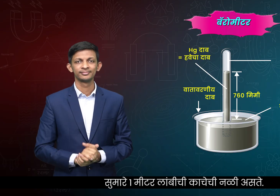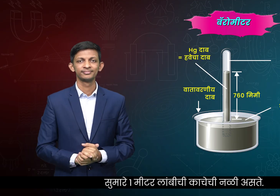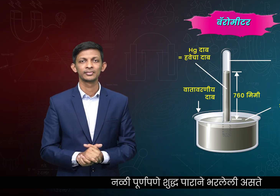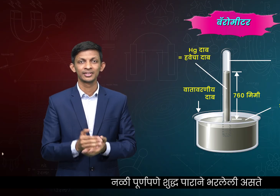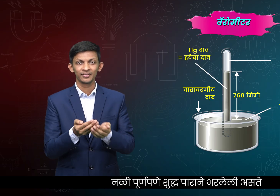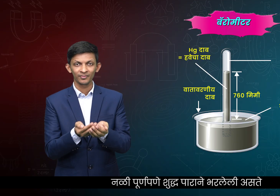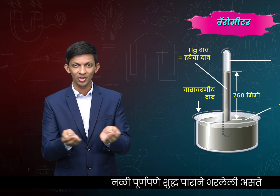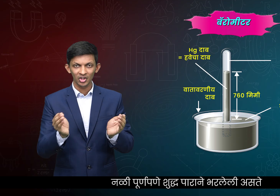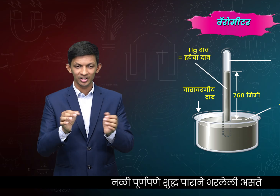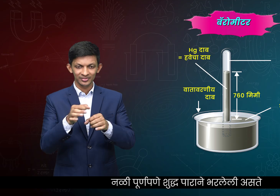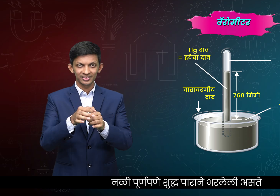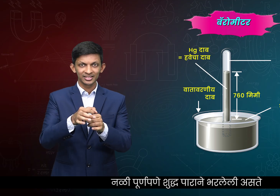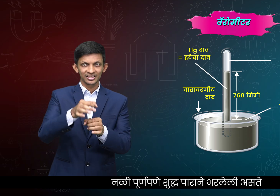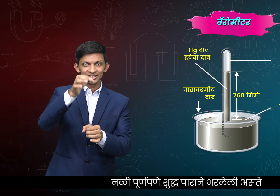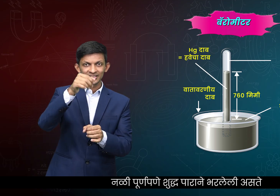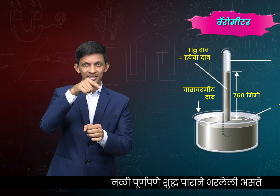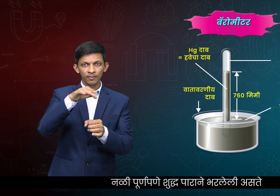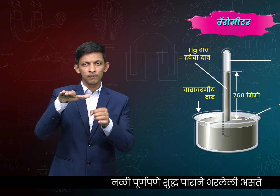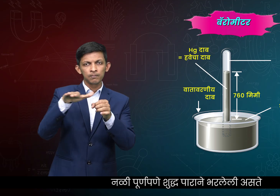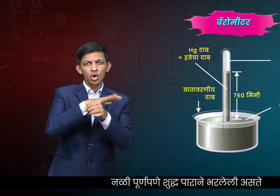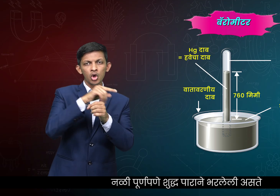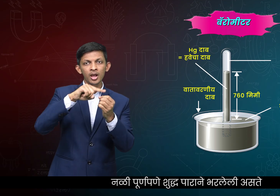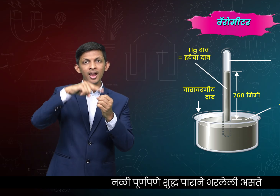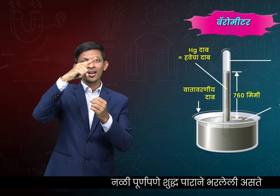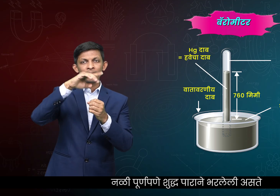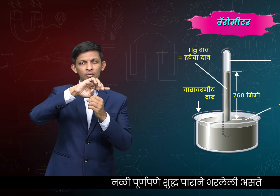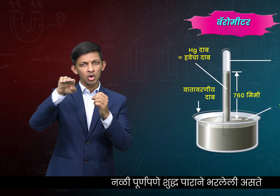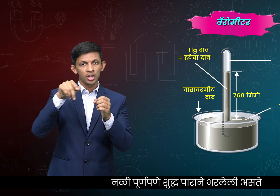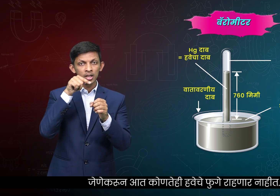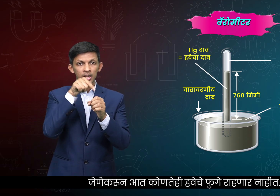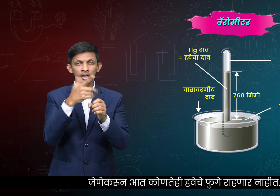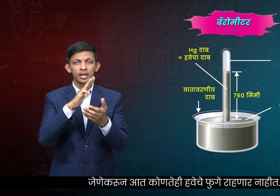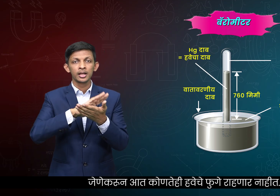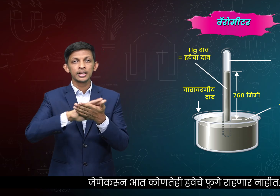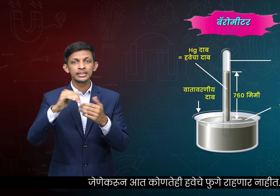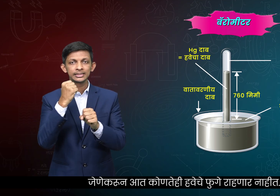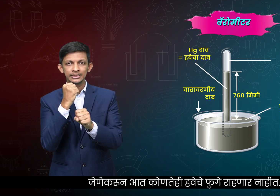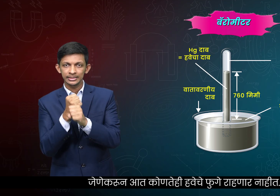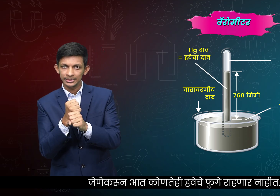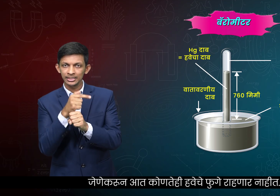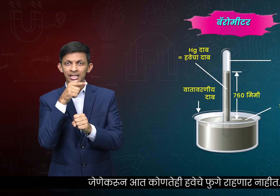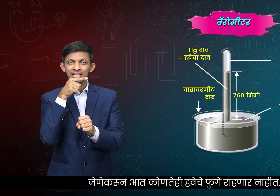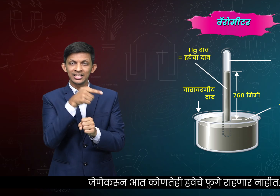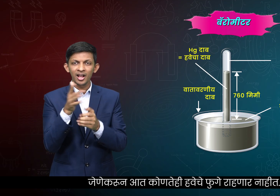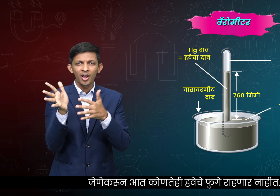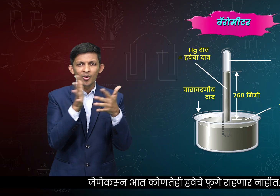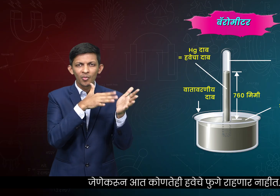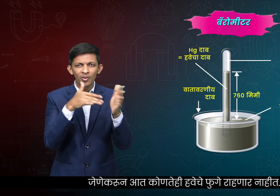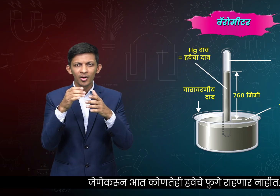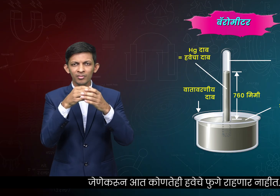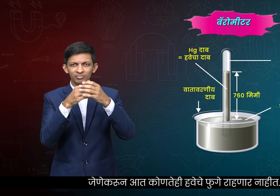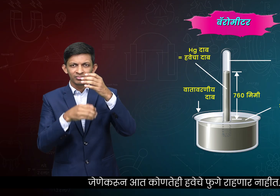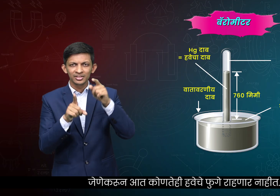असते. नळी पूर्णपणे शुद्ध पाराने भरलेली असते, जेणेकरून आत कोणतेही हवेचे